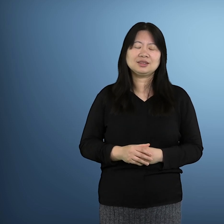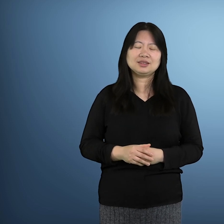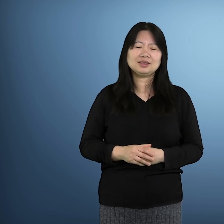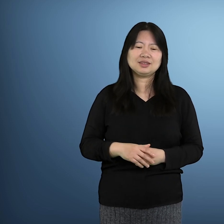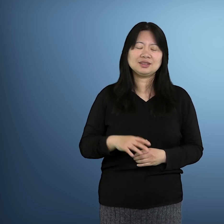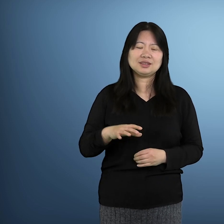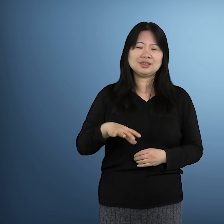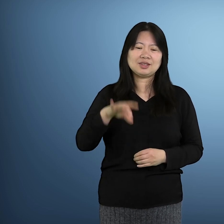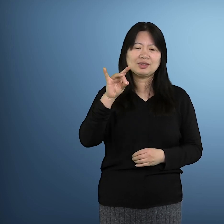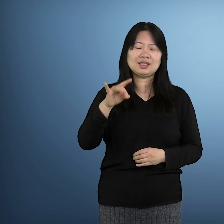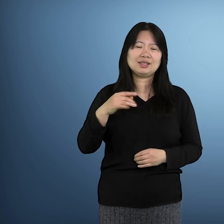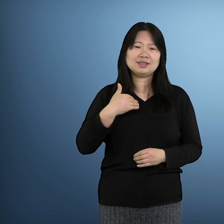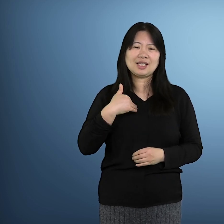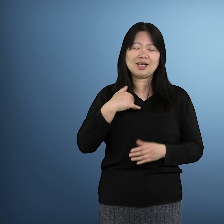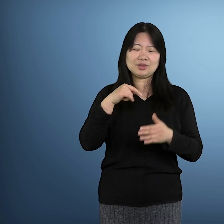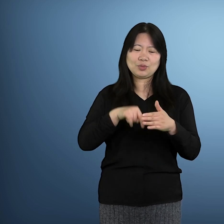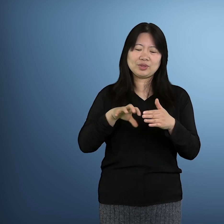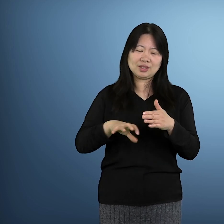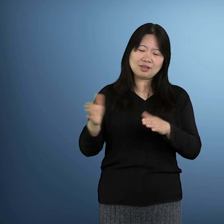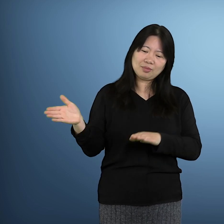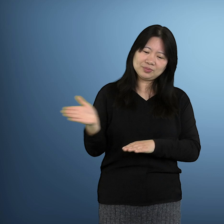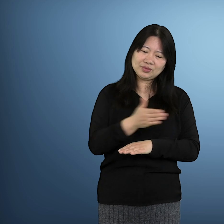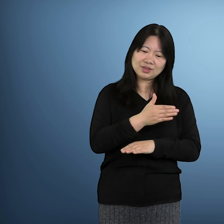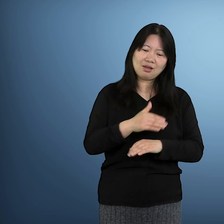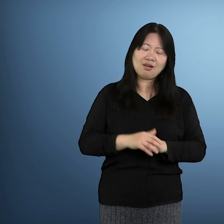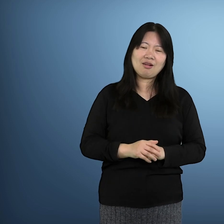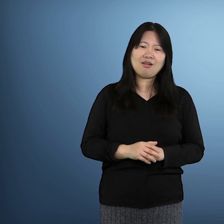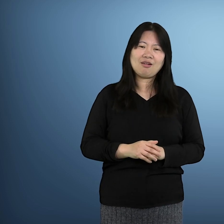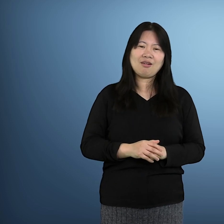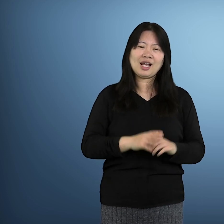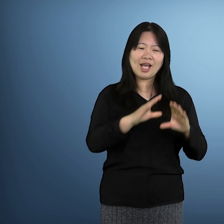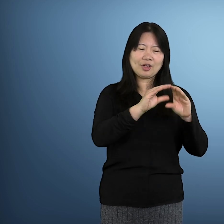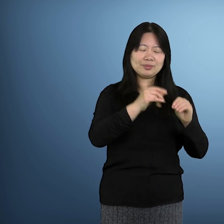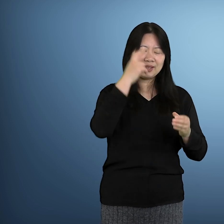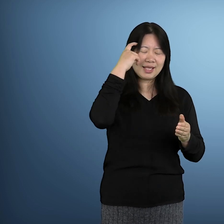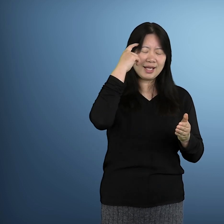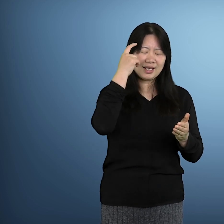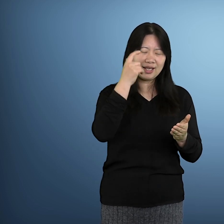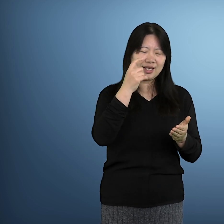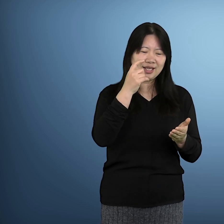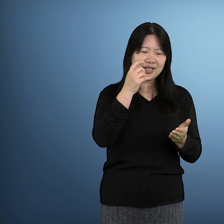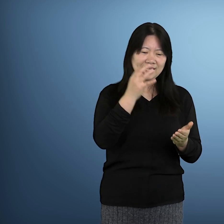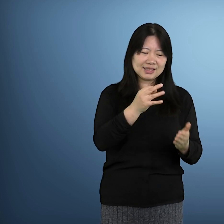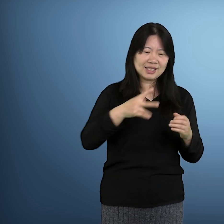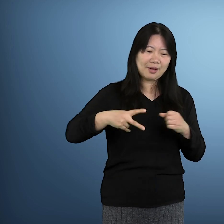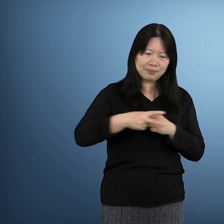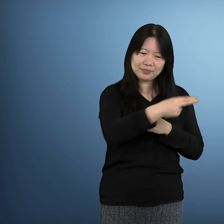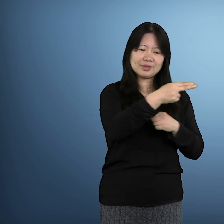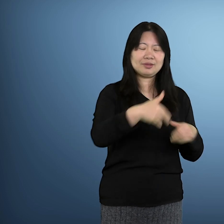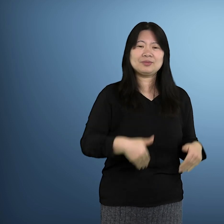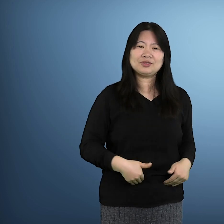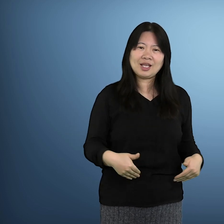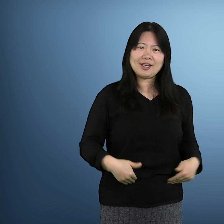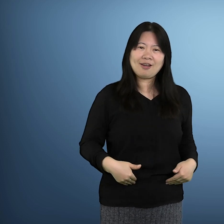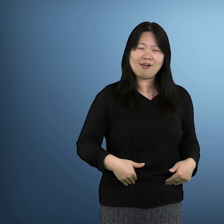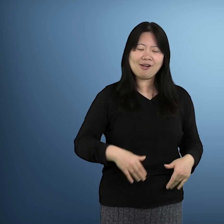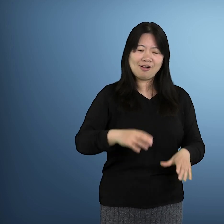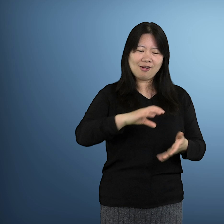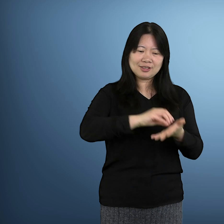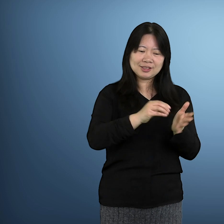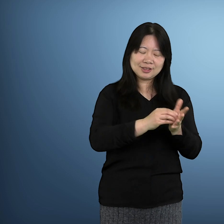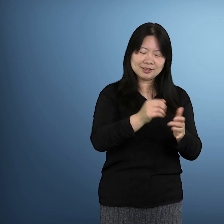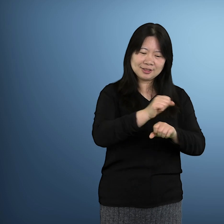첫째는 내 속에서부터 탈애굽화가 이루어져야 돼. 크기,